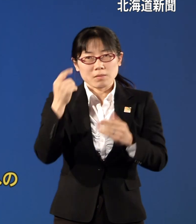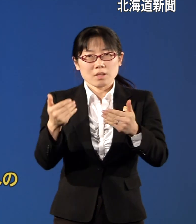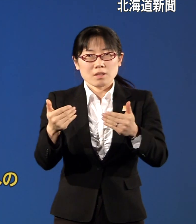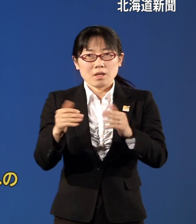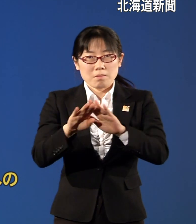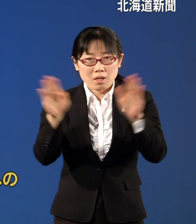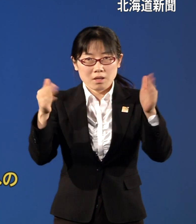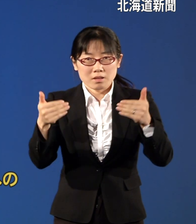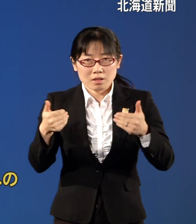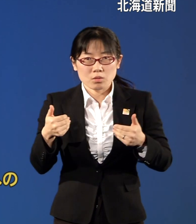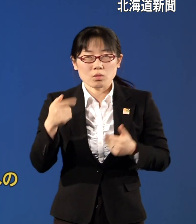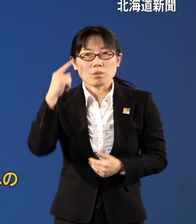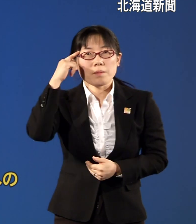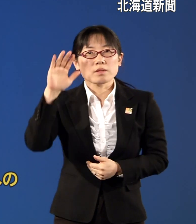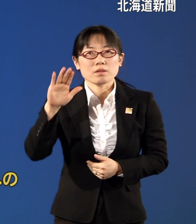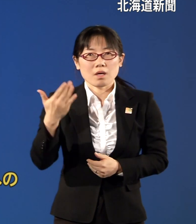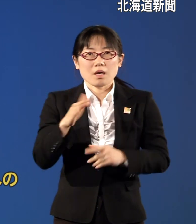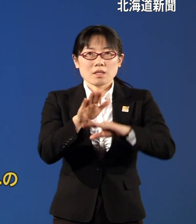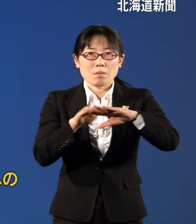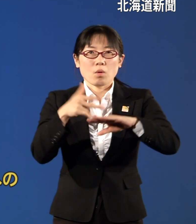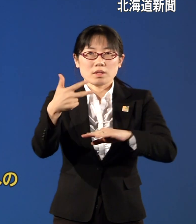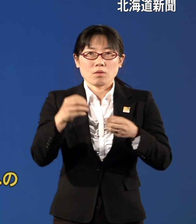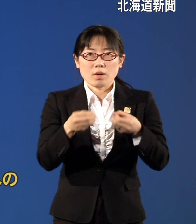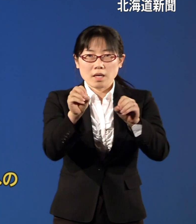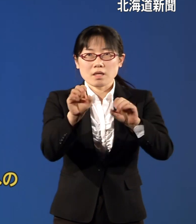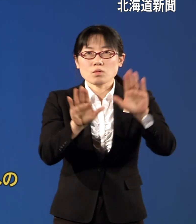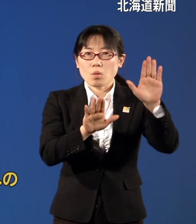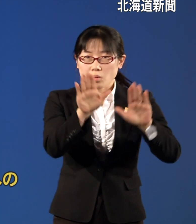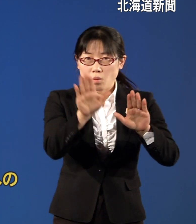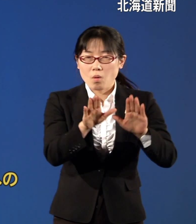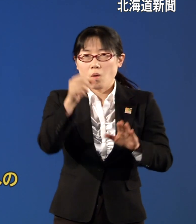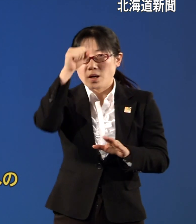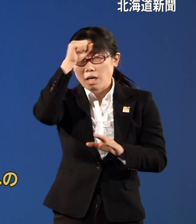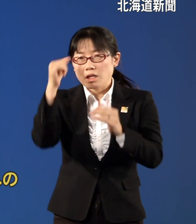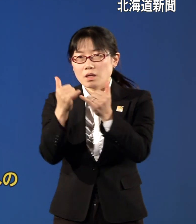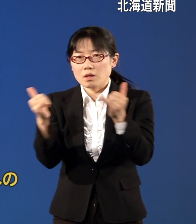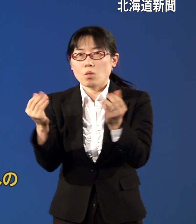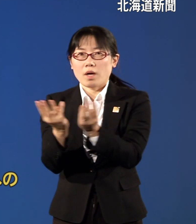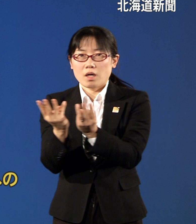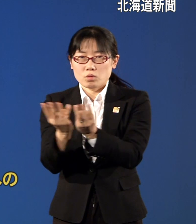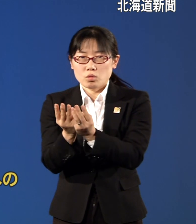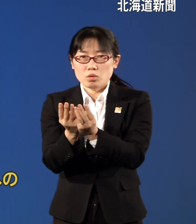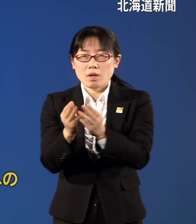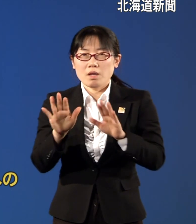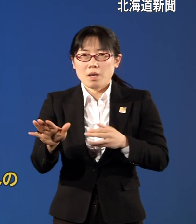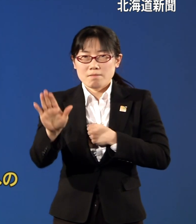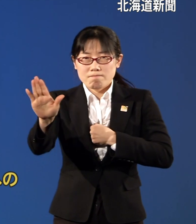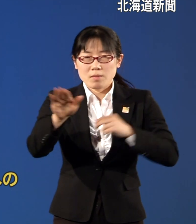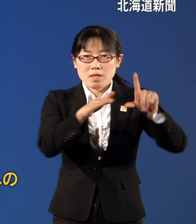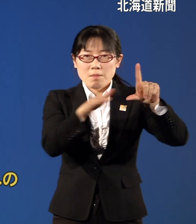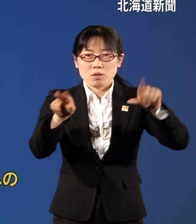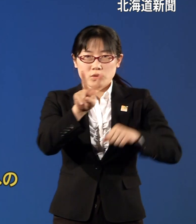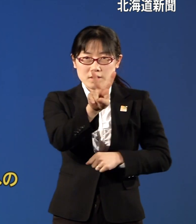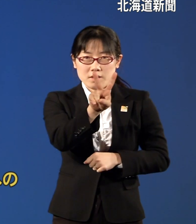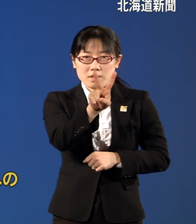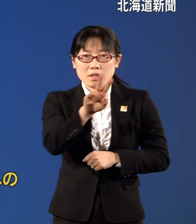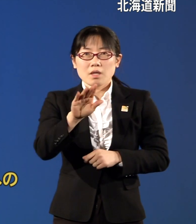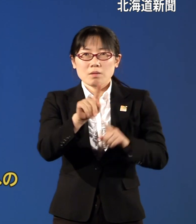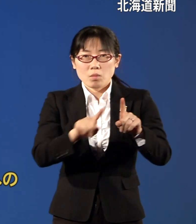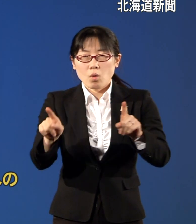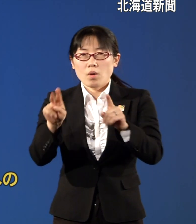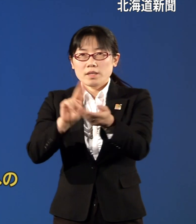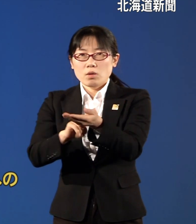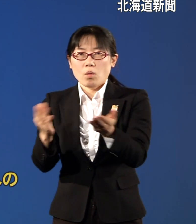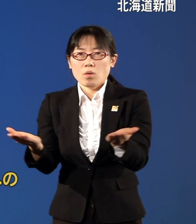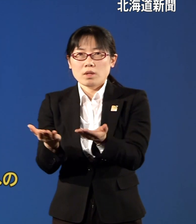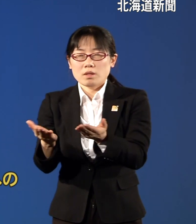入ると思うのですが、現状札幌市ではですね、感染者や患者数はもうすでにレベル2の段階、一方でですね、医療提供体制は